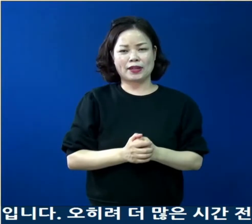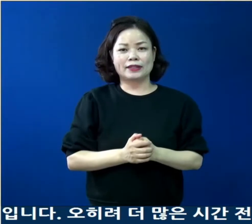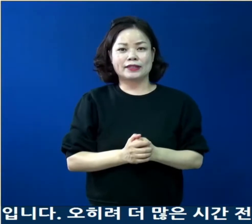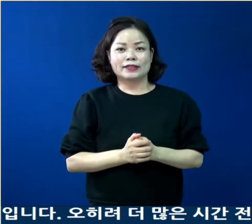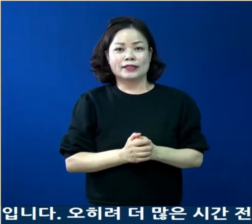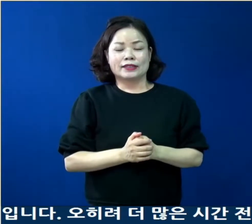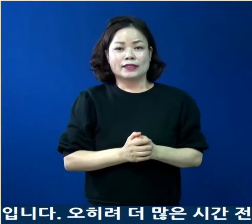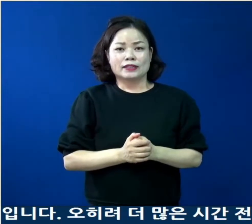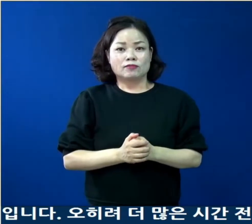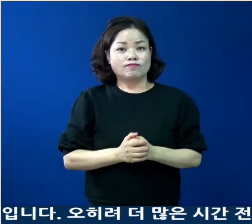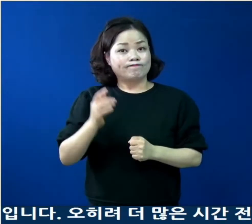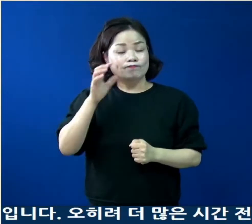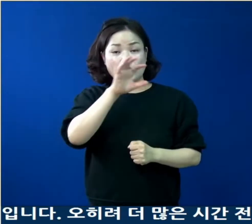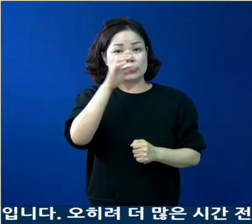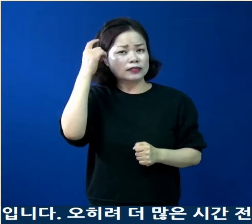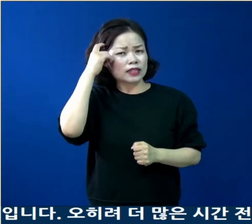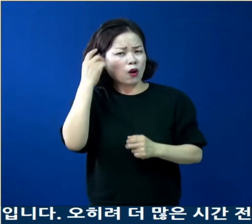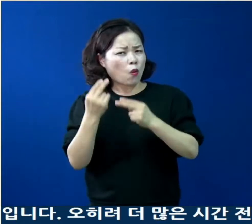있습니다. 참고로